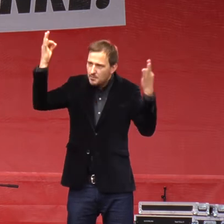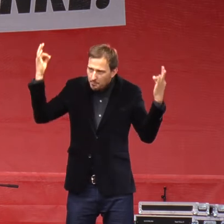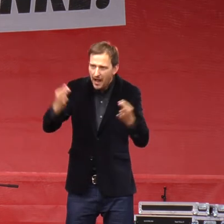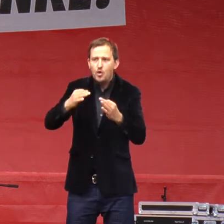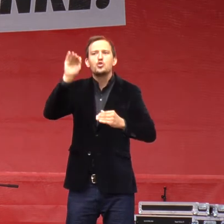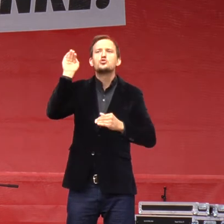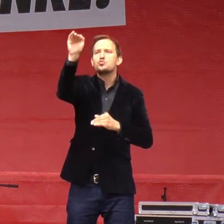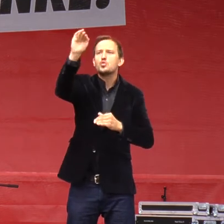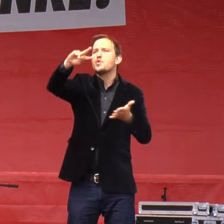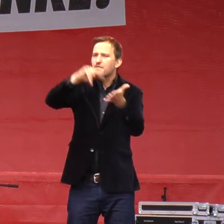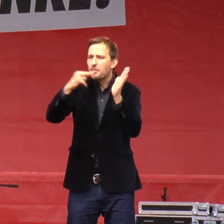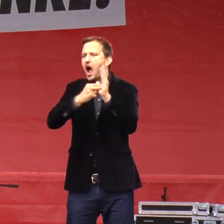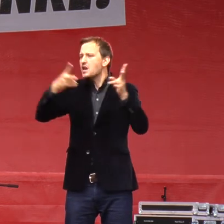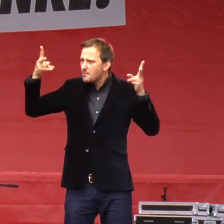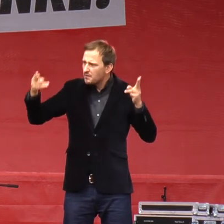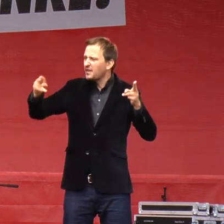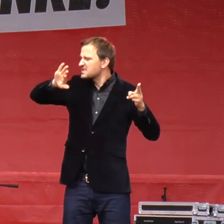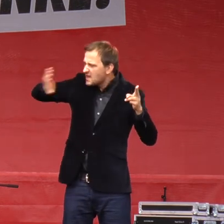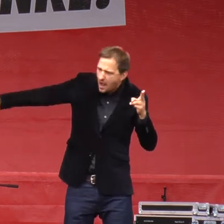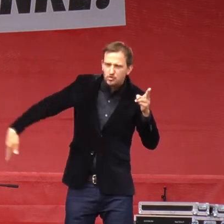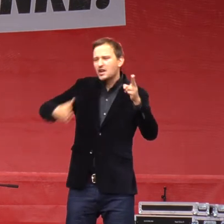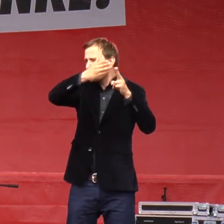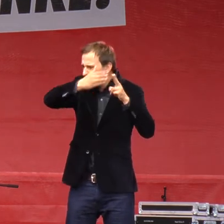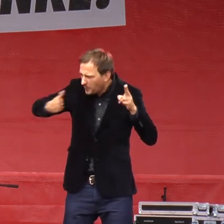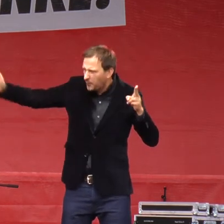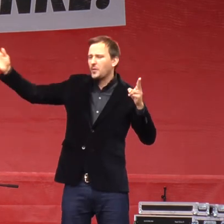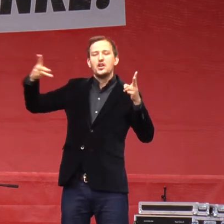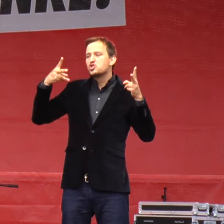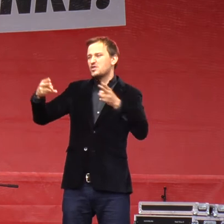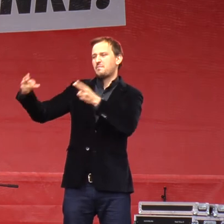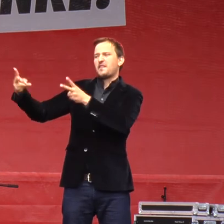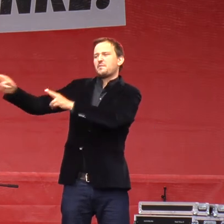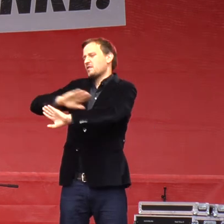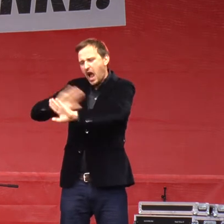deine Zukunft planen können musst. Deswegen Schluss mit der Befristerei.